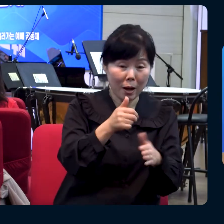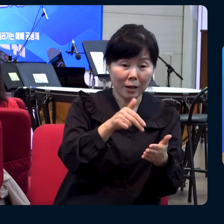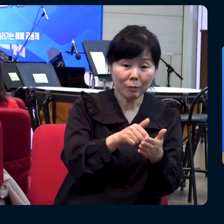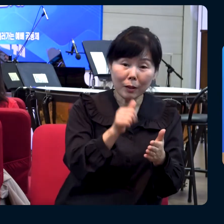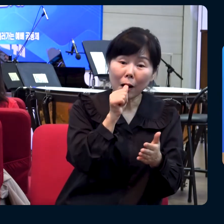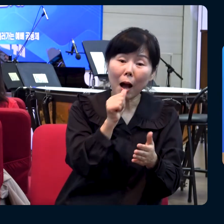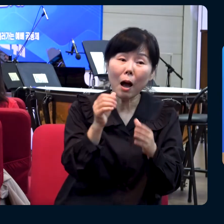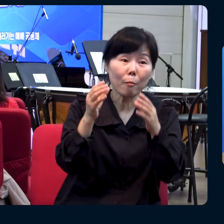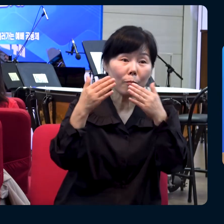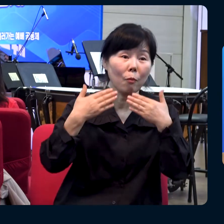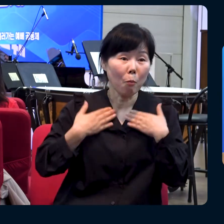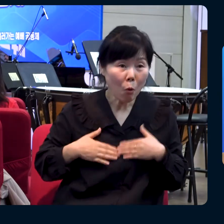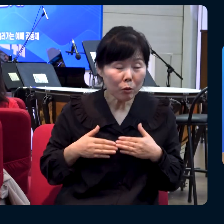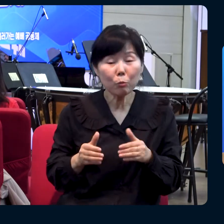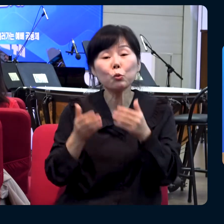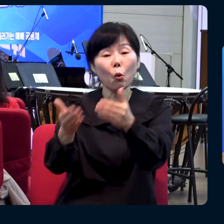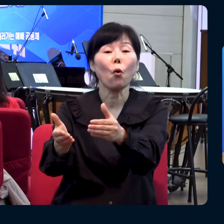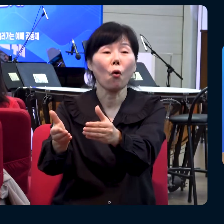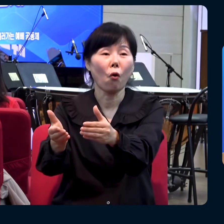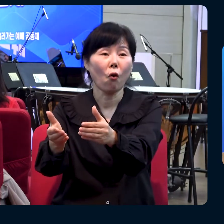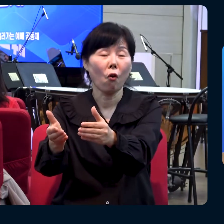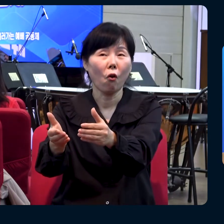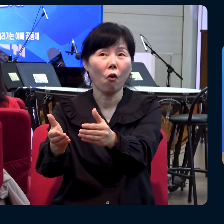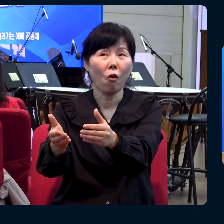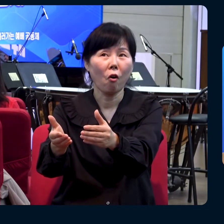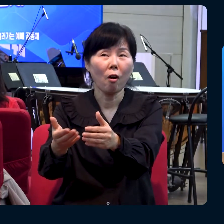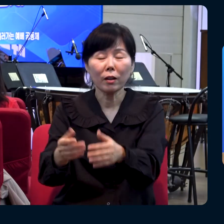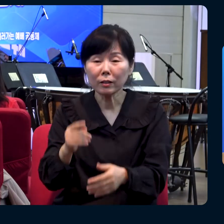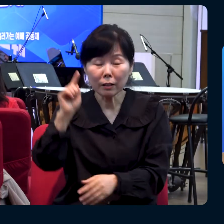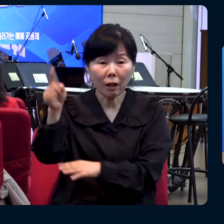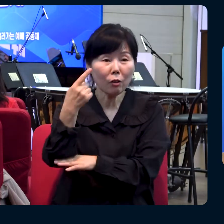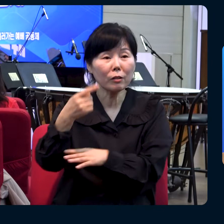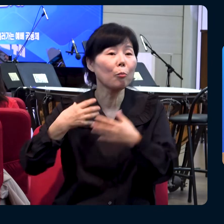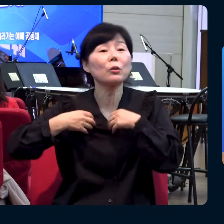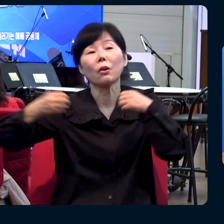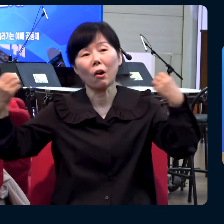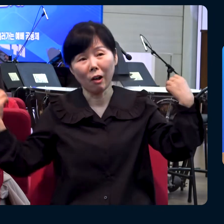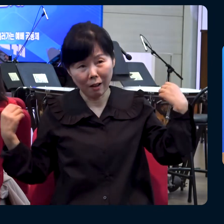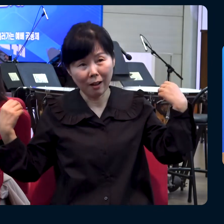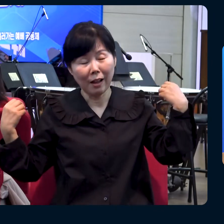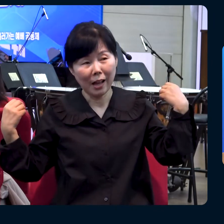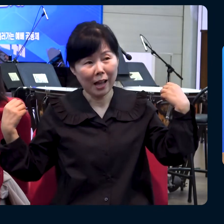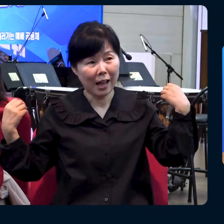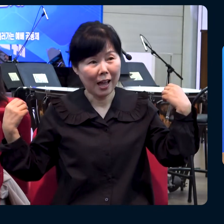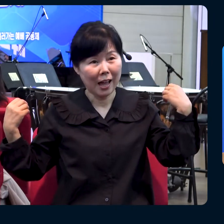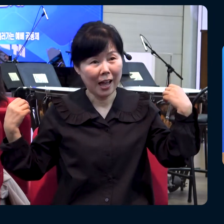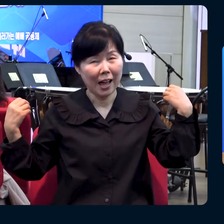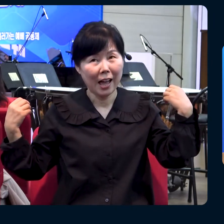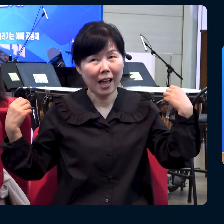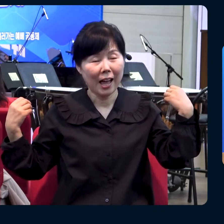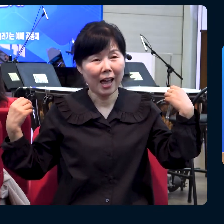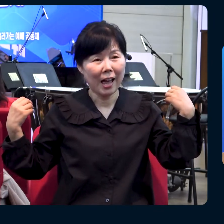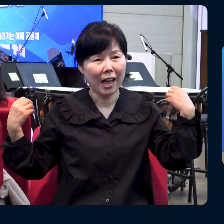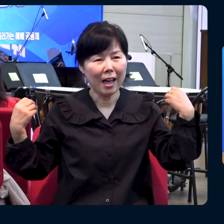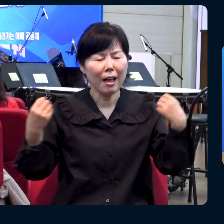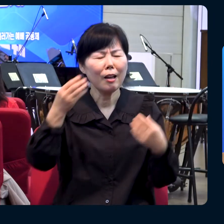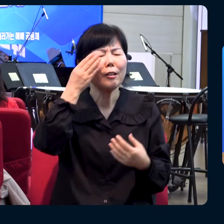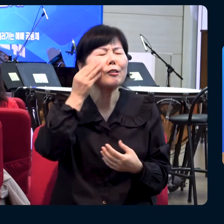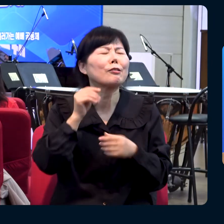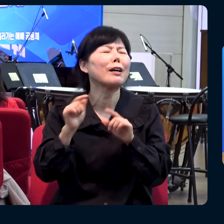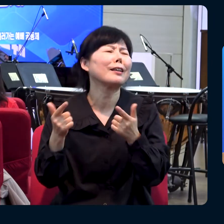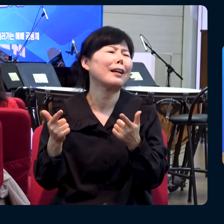사울 왕은 갑옷을 입혀주었고요. 다윗은 어떻게 했다고요? 왜 벗었는지 아세요? 두 번이나 반복되는 표현이